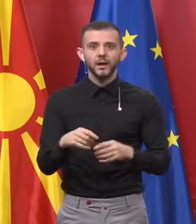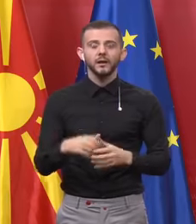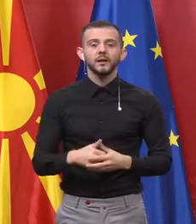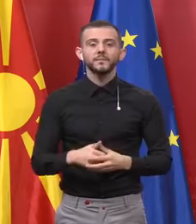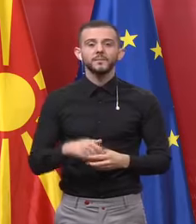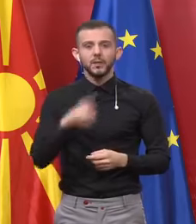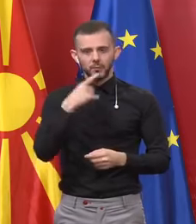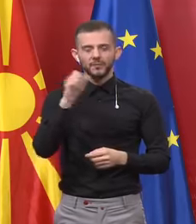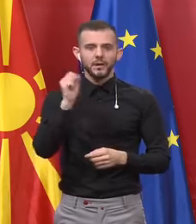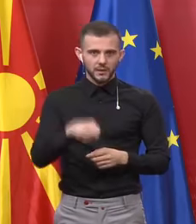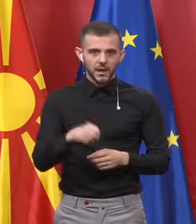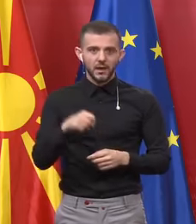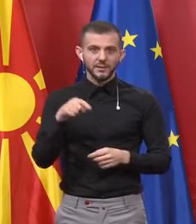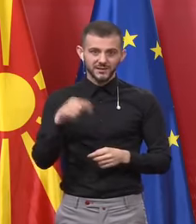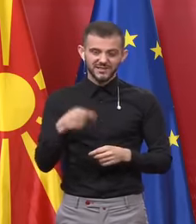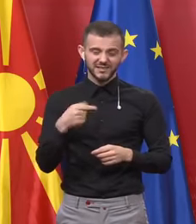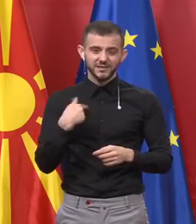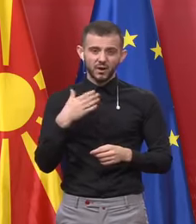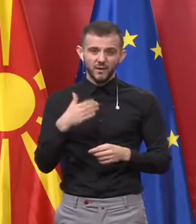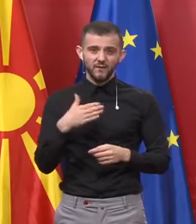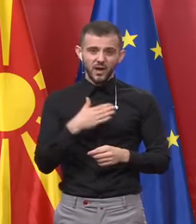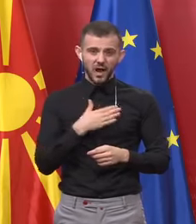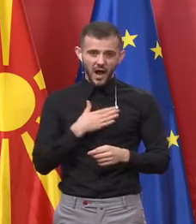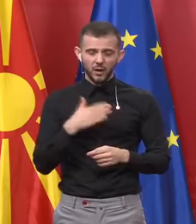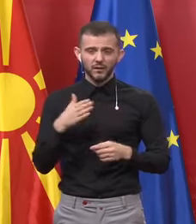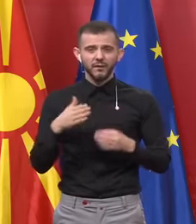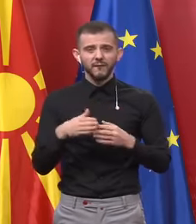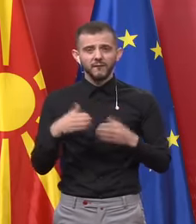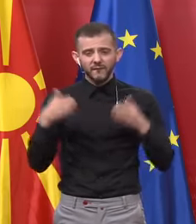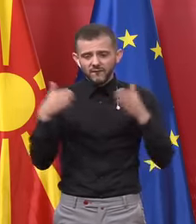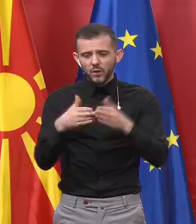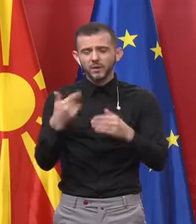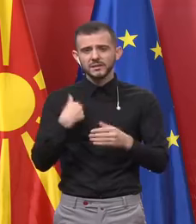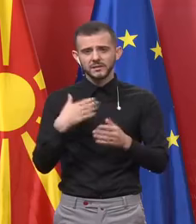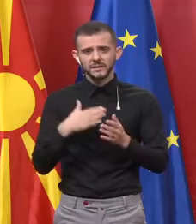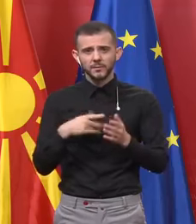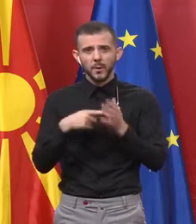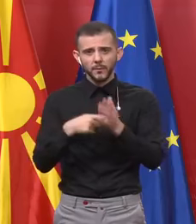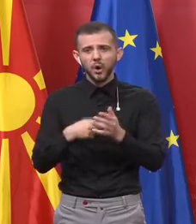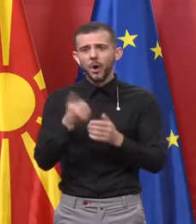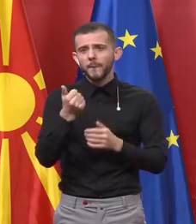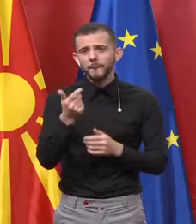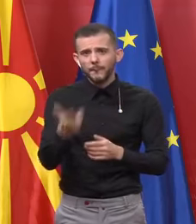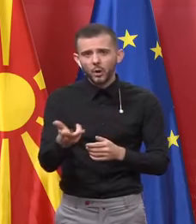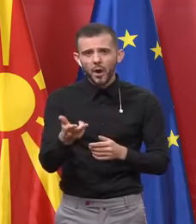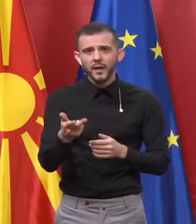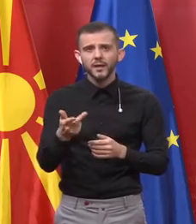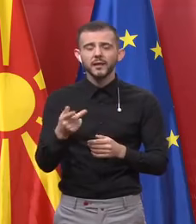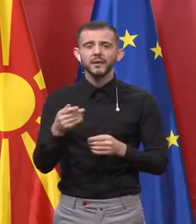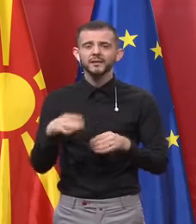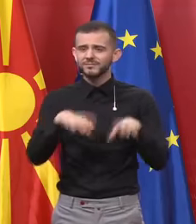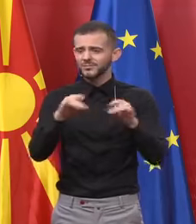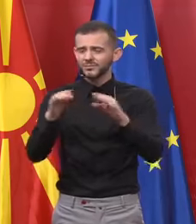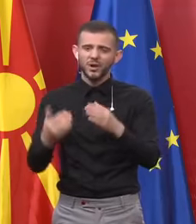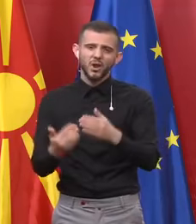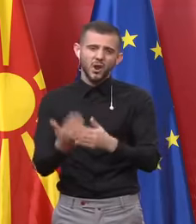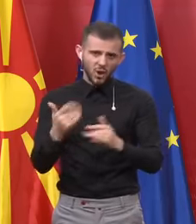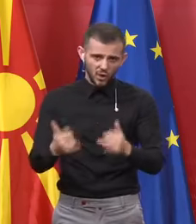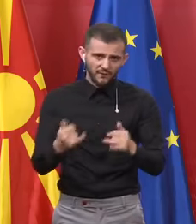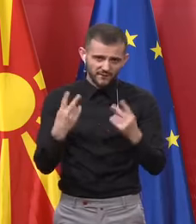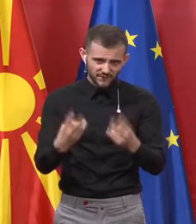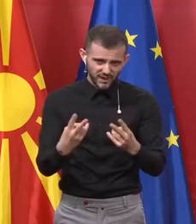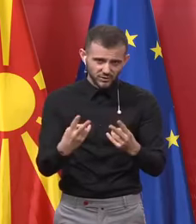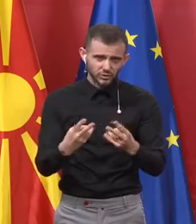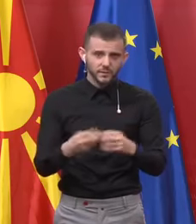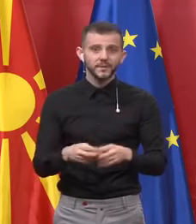чекањето. Сега акцент на вистина се става на бројот на пациенти кои што треба да се ново диагностицираат, меѓутоа сметам